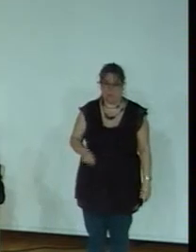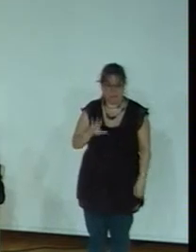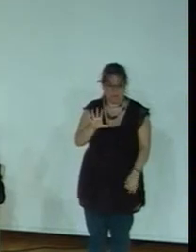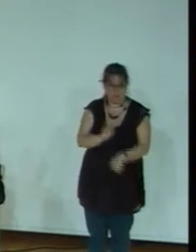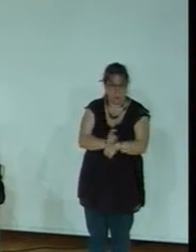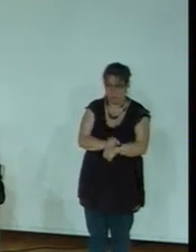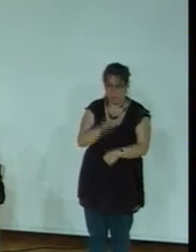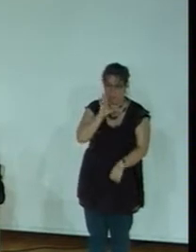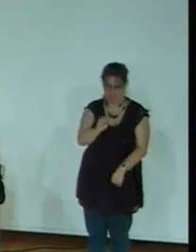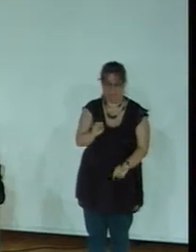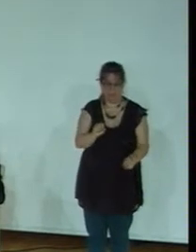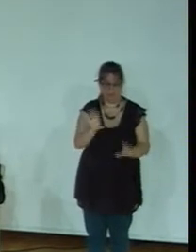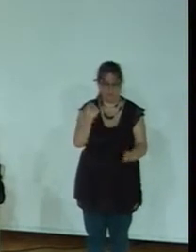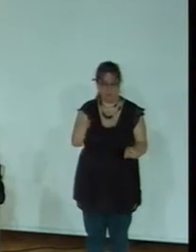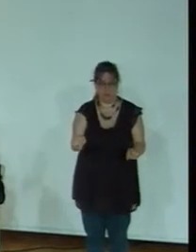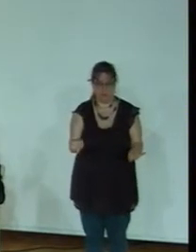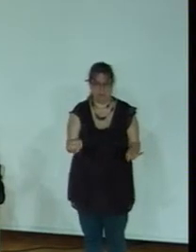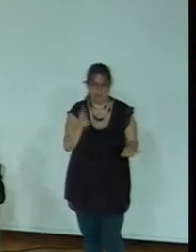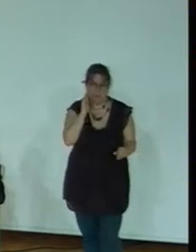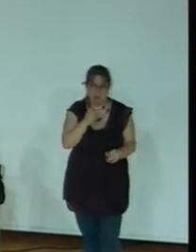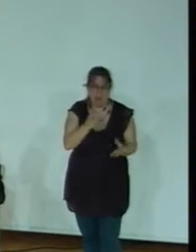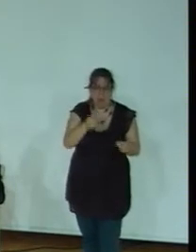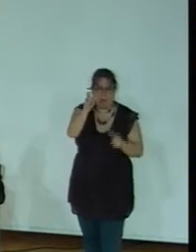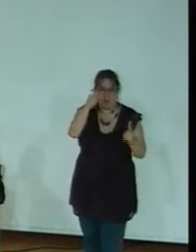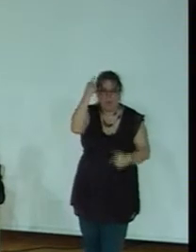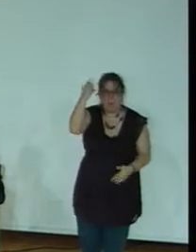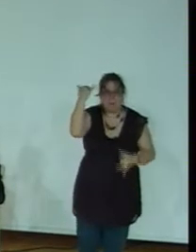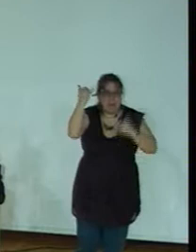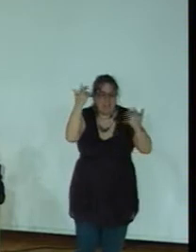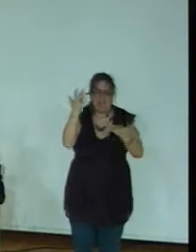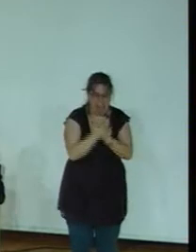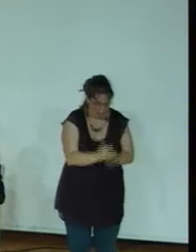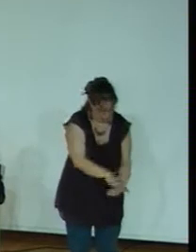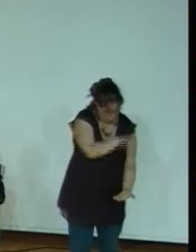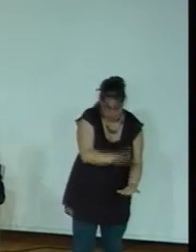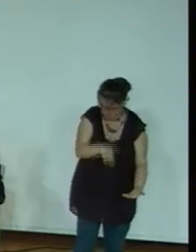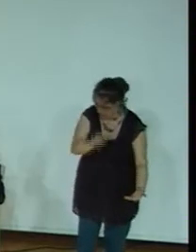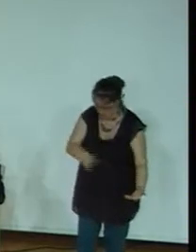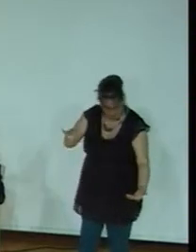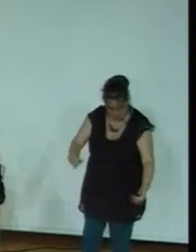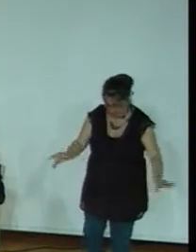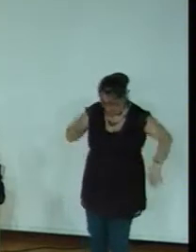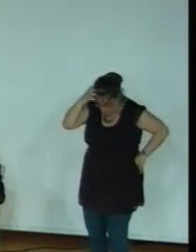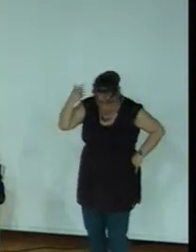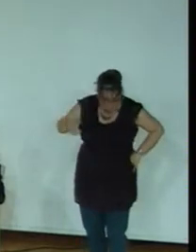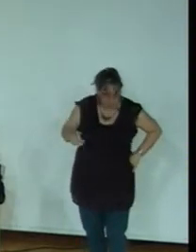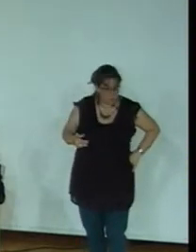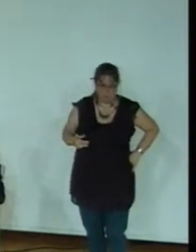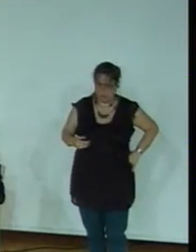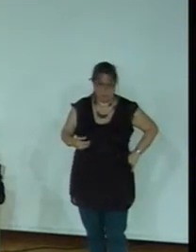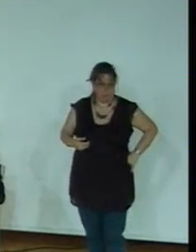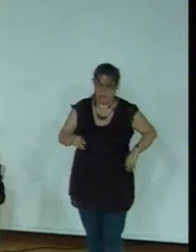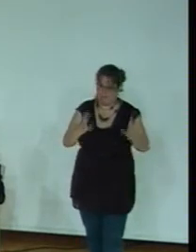et qui sont restés un peu au mode de fonctionnement de données, des fichiers papier ont du mal à le percevoir. C'est pour